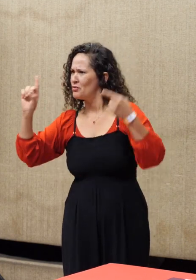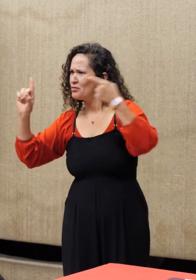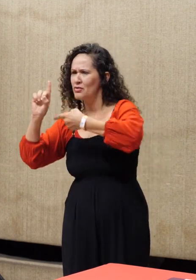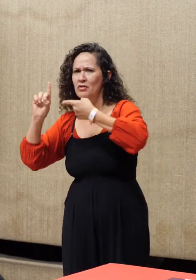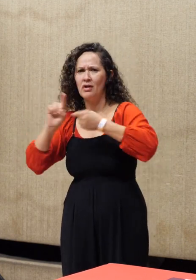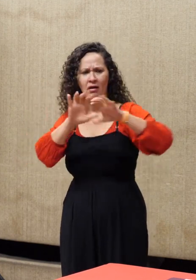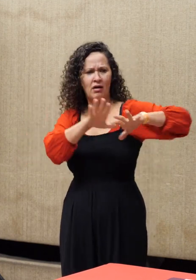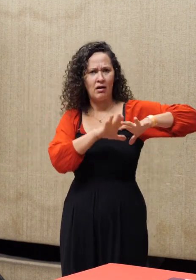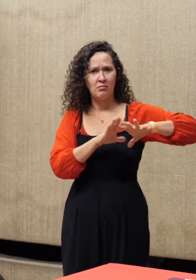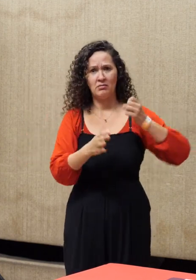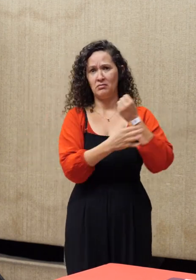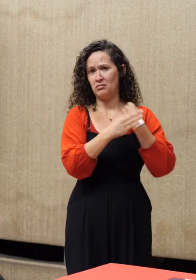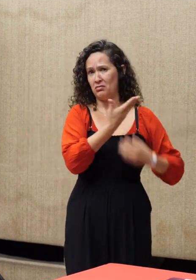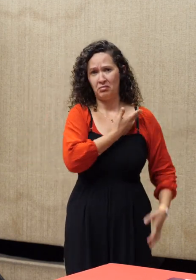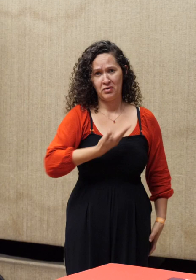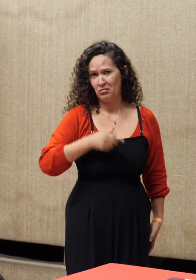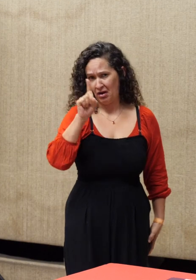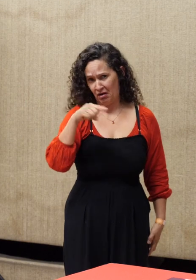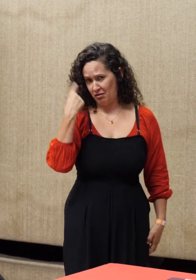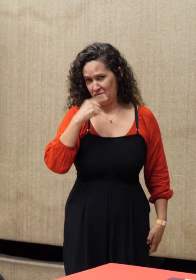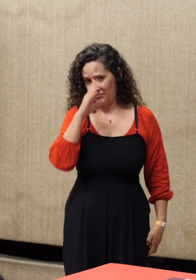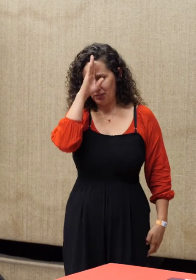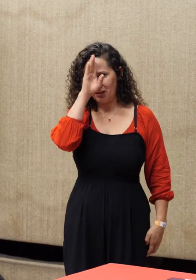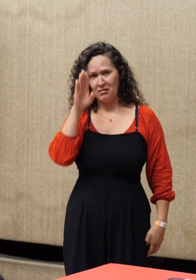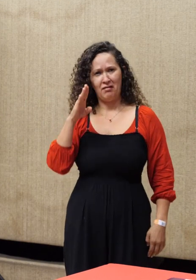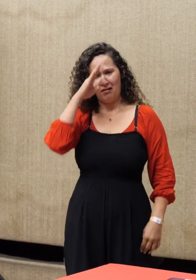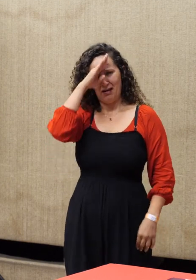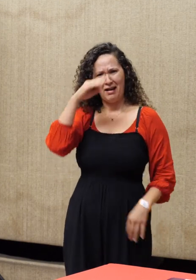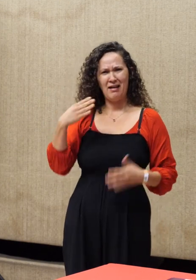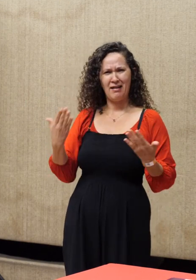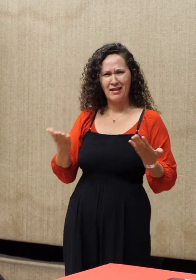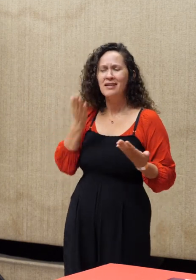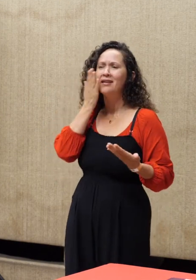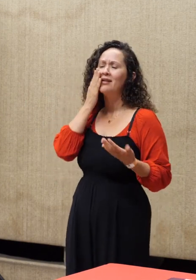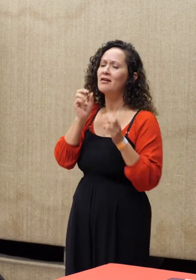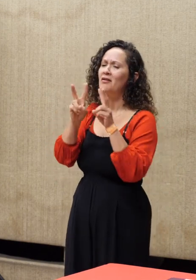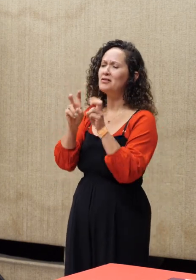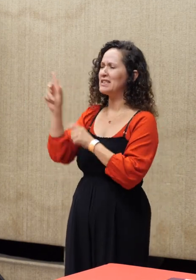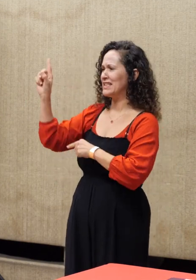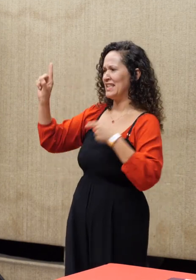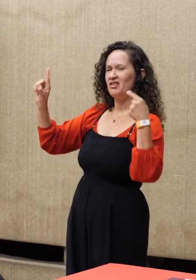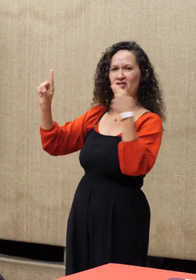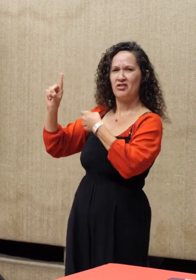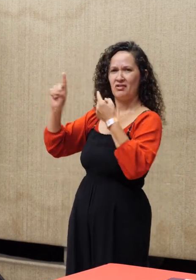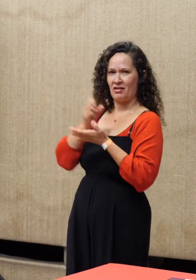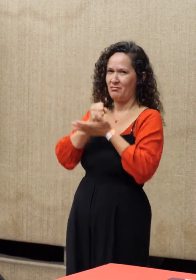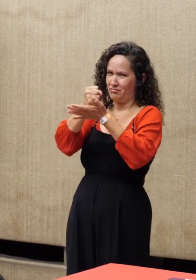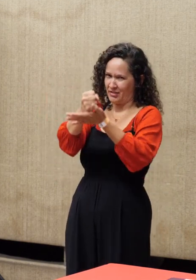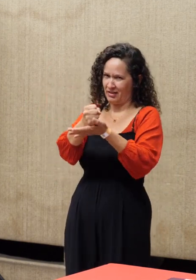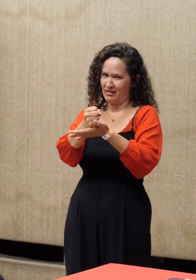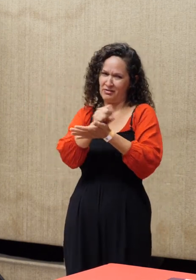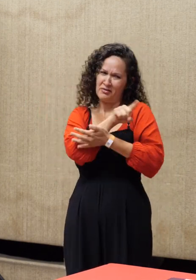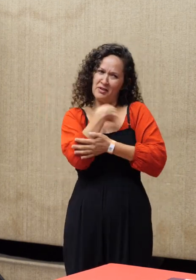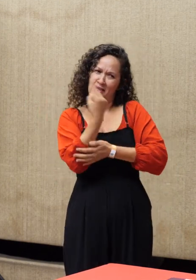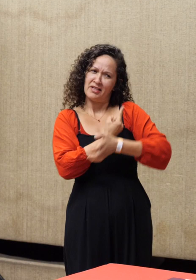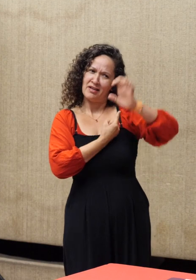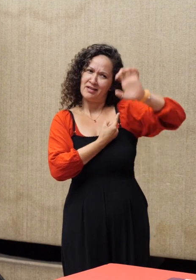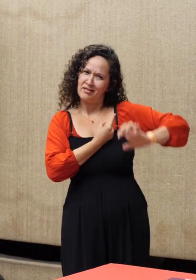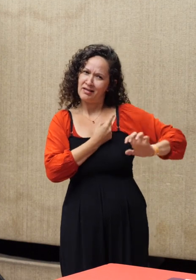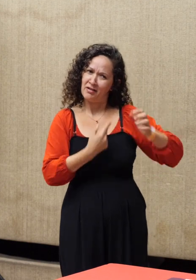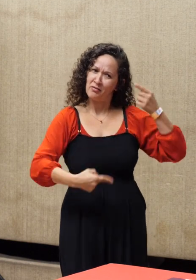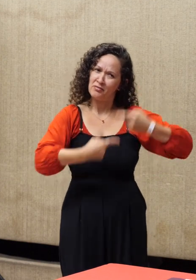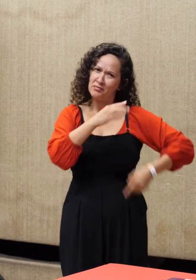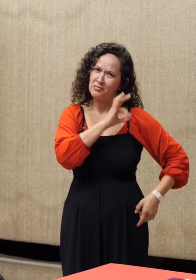diretora da Comissão de Segurança Pública. Aí a gente quer que um tema pautado pela extrema-direita faça com que surja